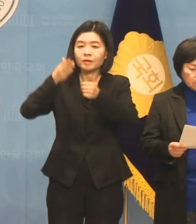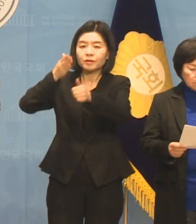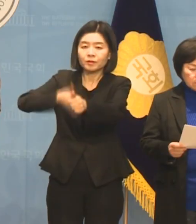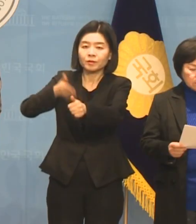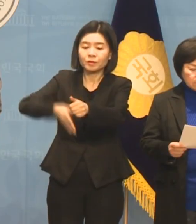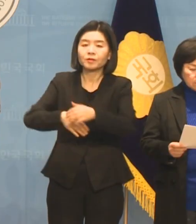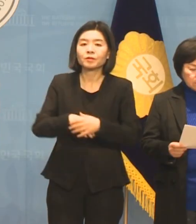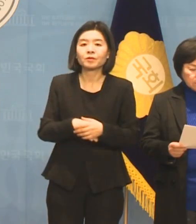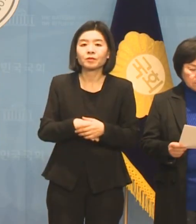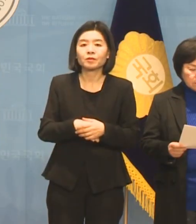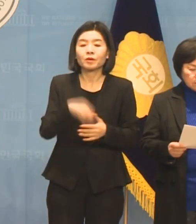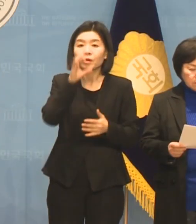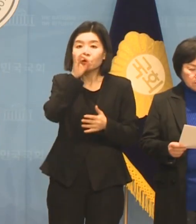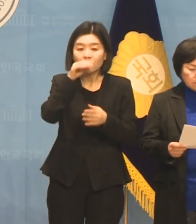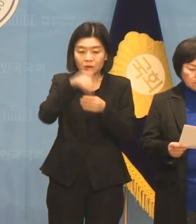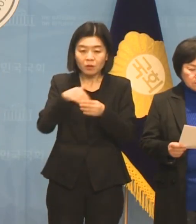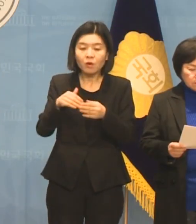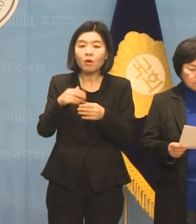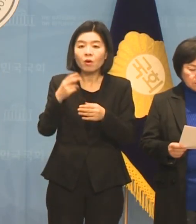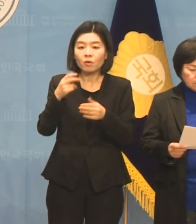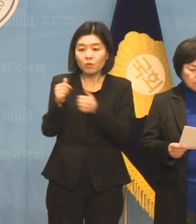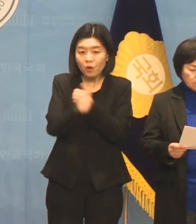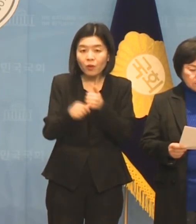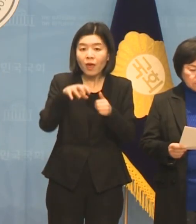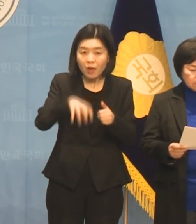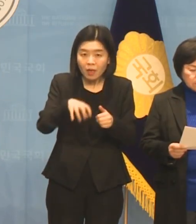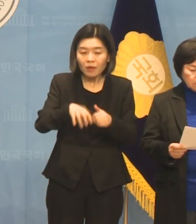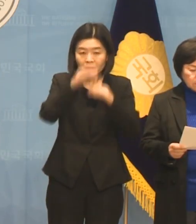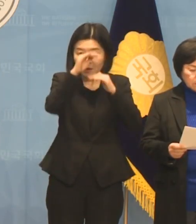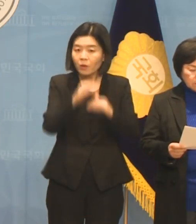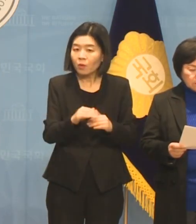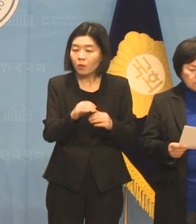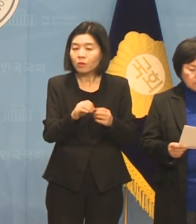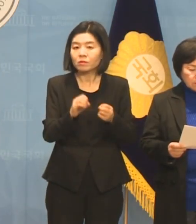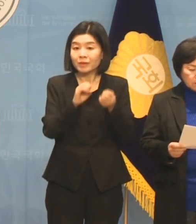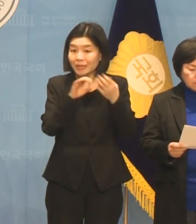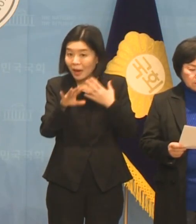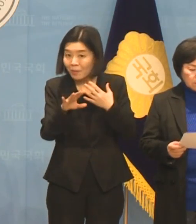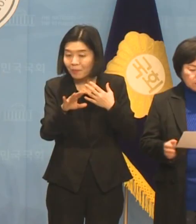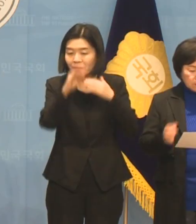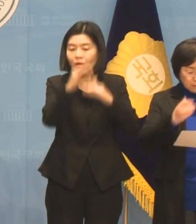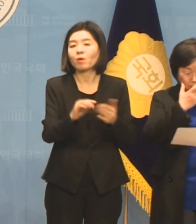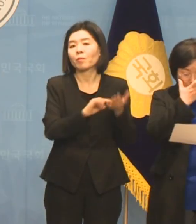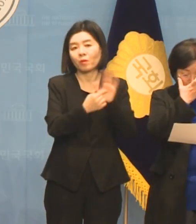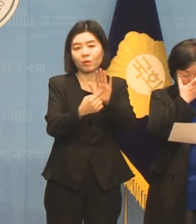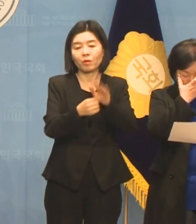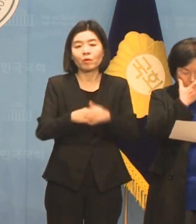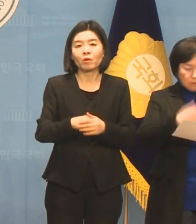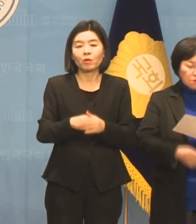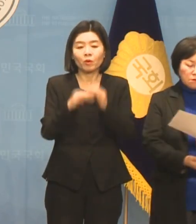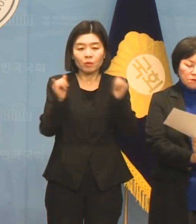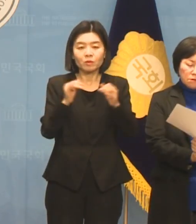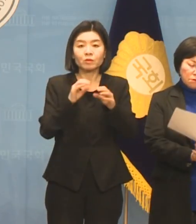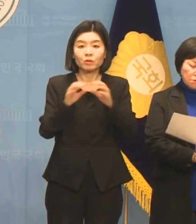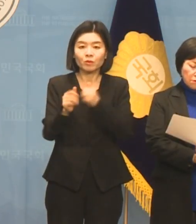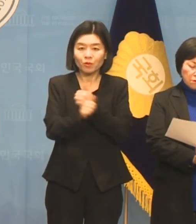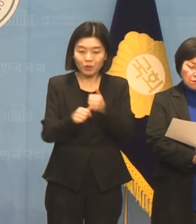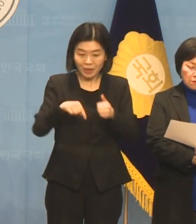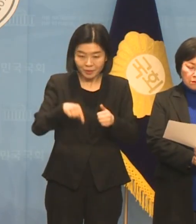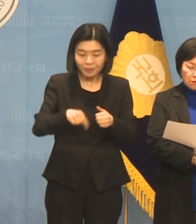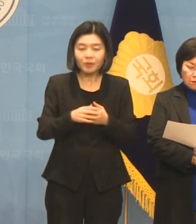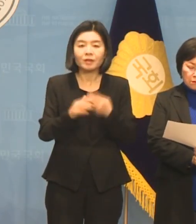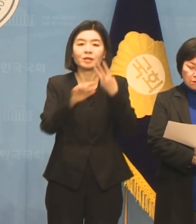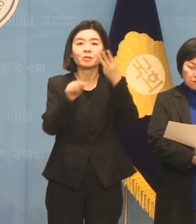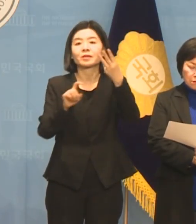다음 중앙선관위원회의 기조 변경 답변 결과를 보고드립니다. 국민소통위원회는 3월